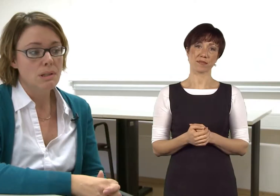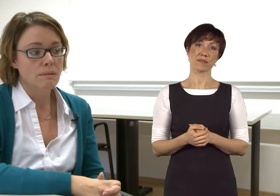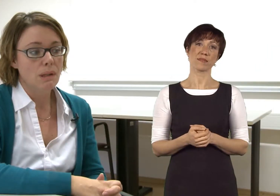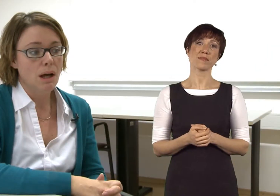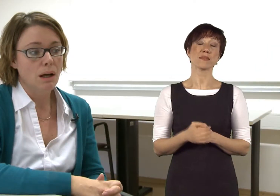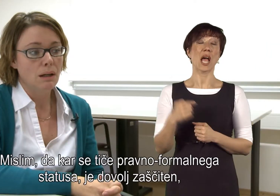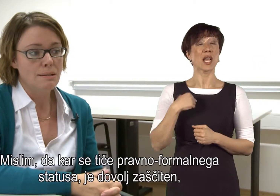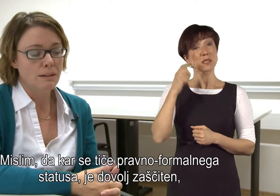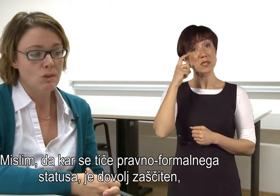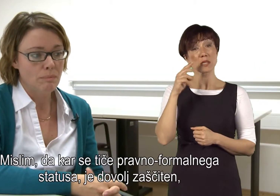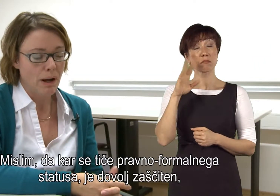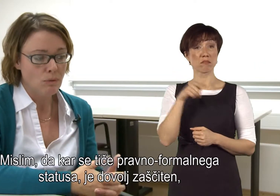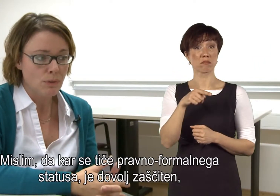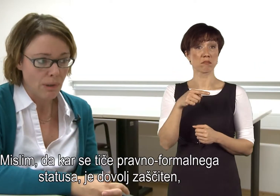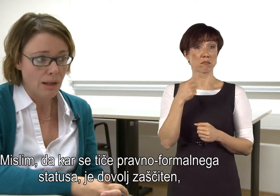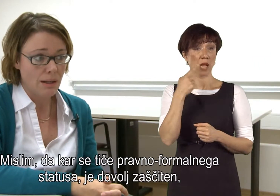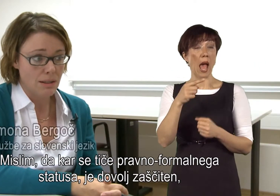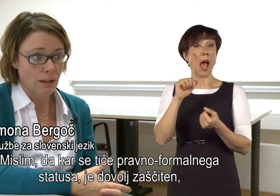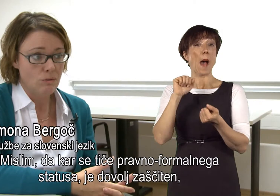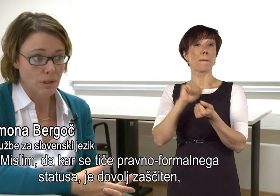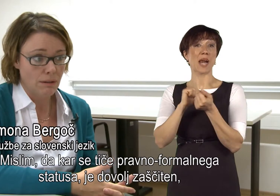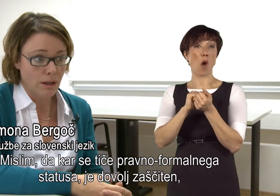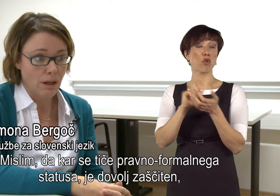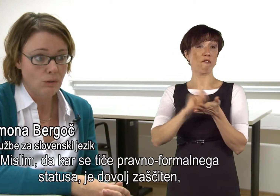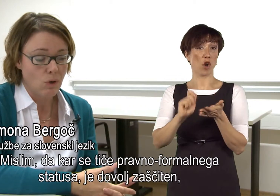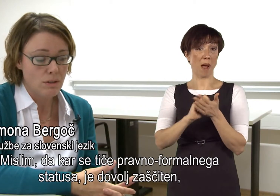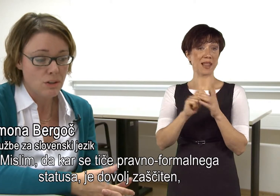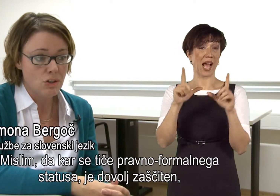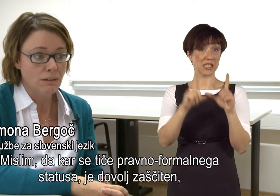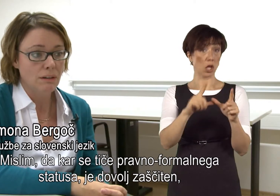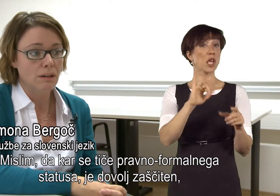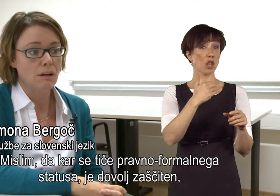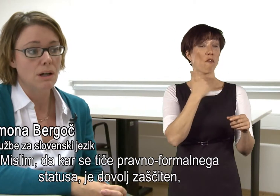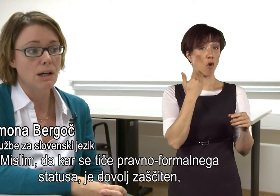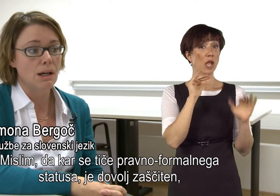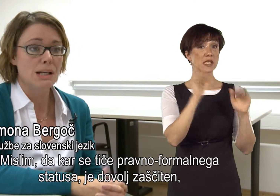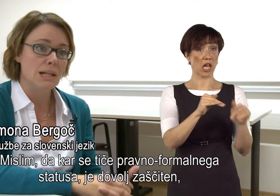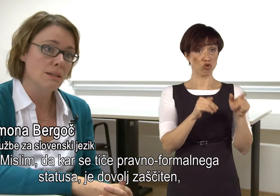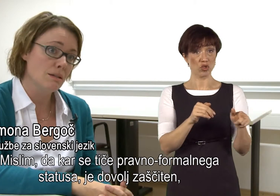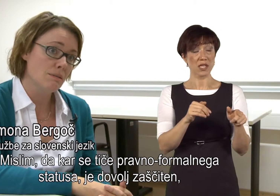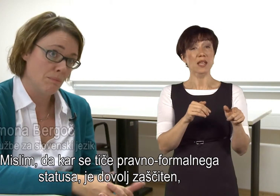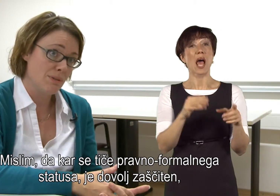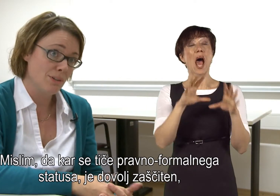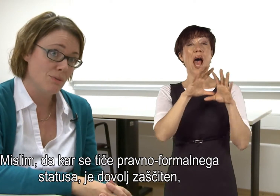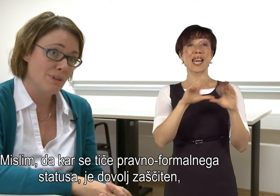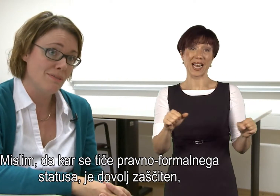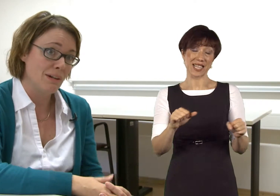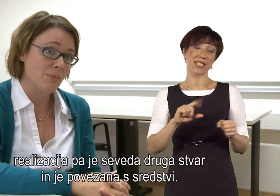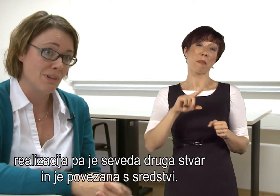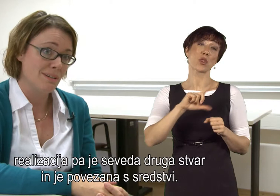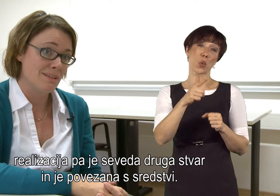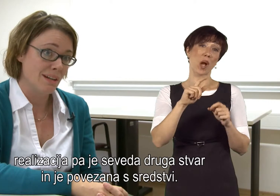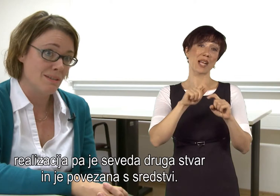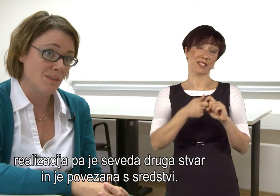Jaz mislim, da kar se tiče pravno-formalnega statusa, da je dovolj zaščiten, realizacija je pa seveda druga stvar